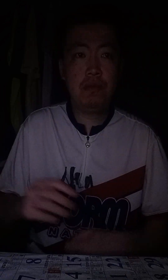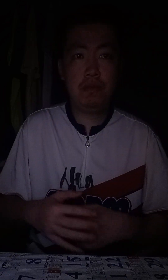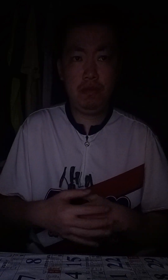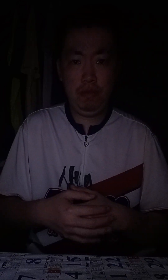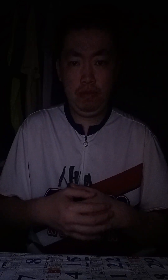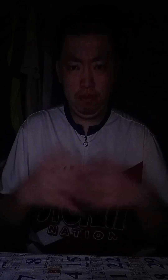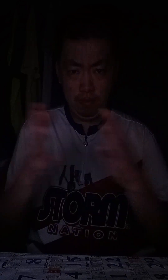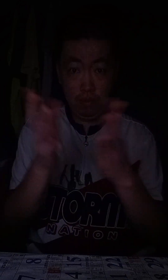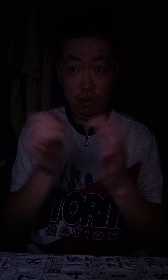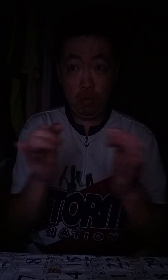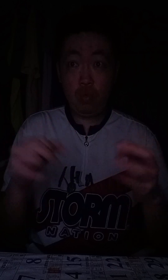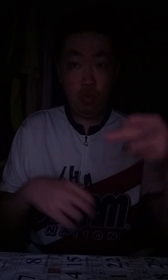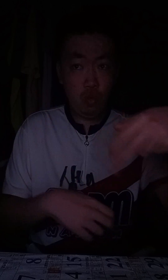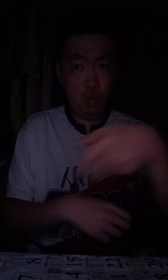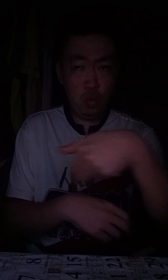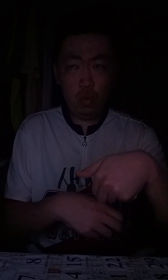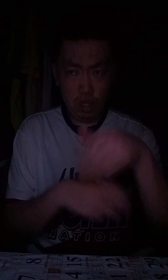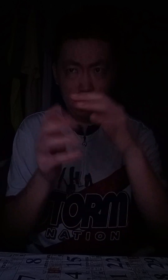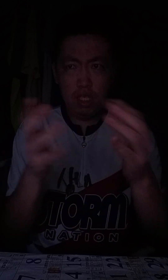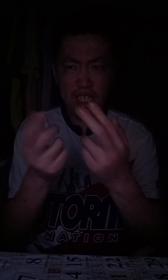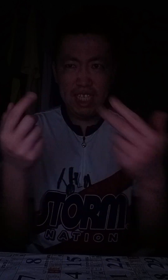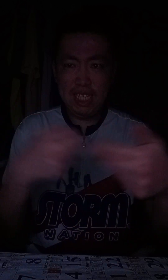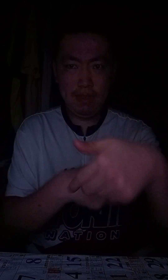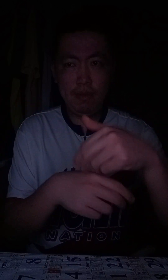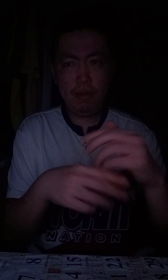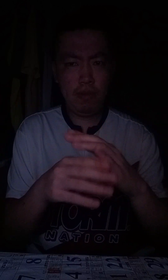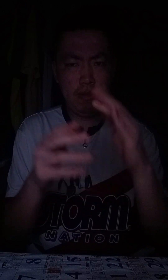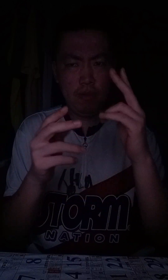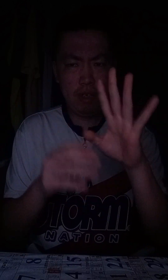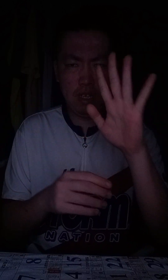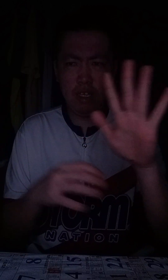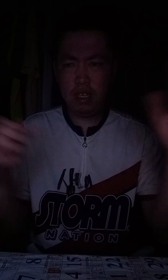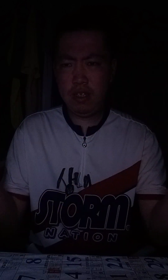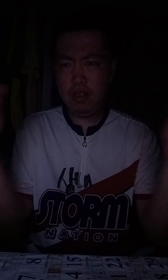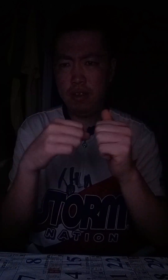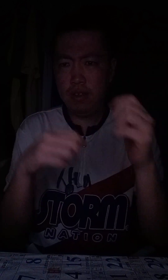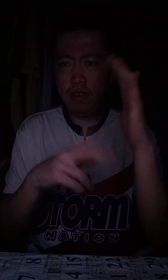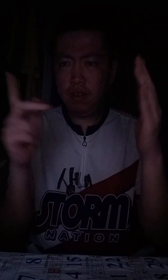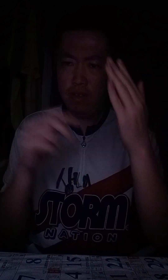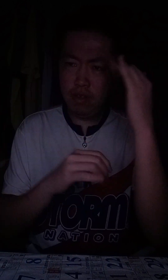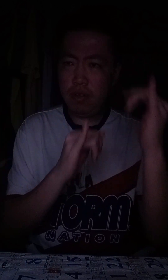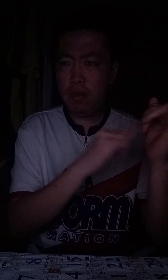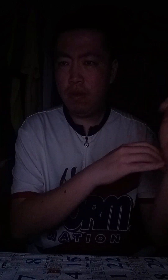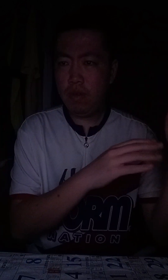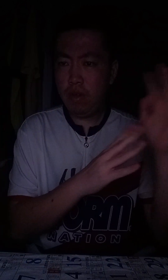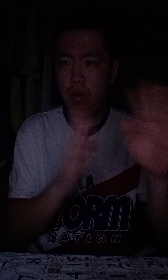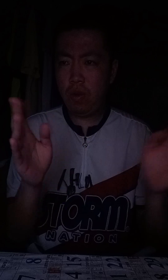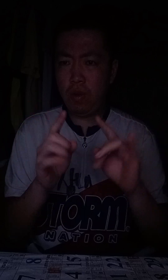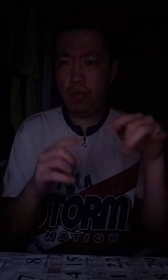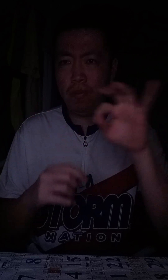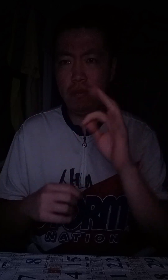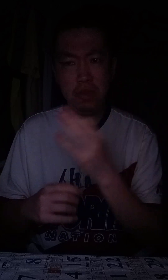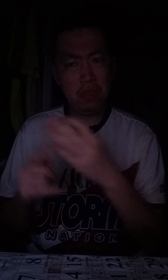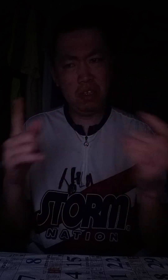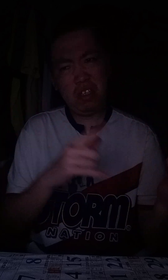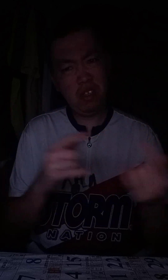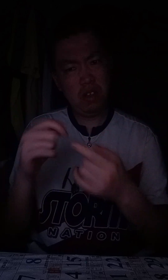충남 천안에서 통근버스와 시내버스 등 차량 5대가 추돌해 7명이 다쳤고 제주에서는 전복된 차량에서